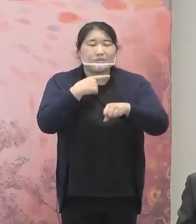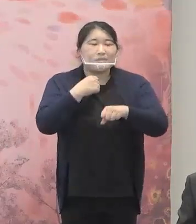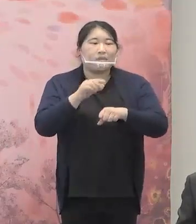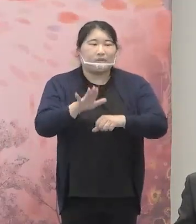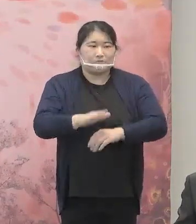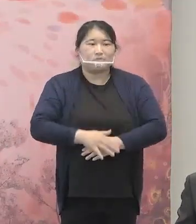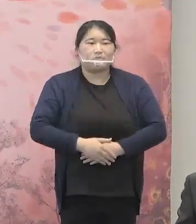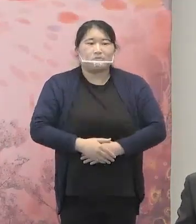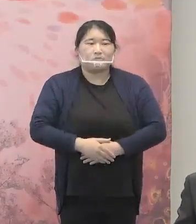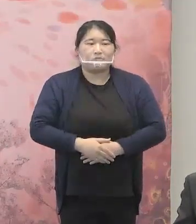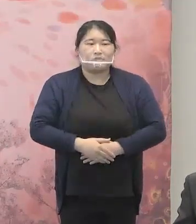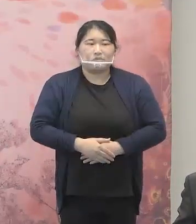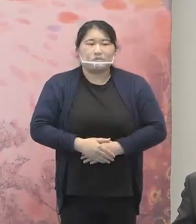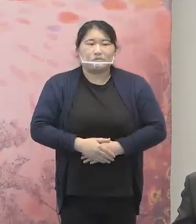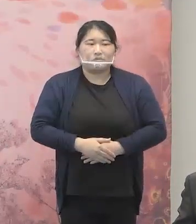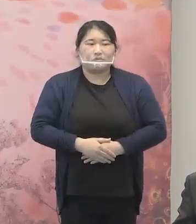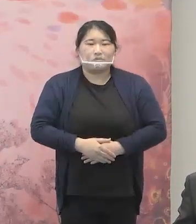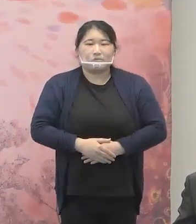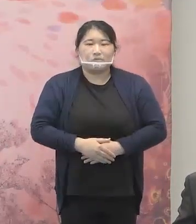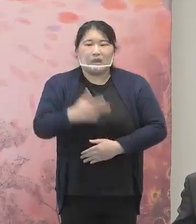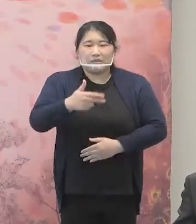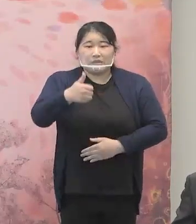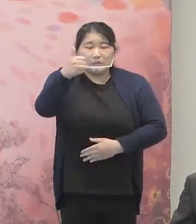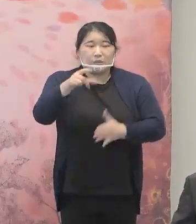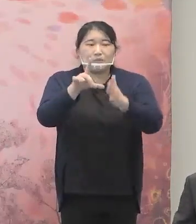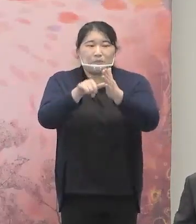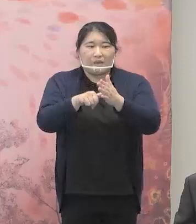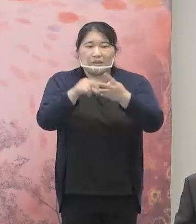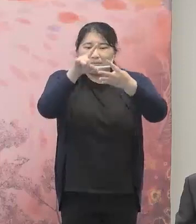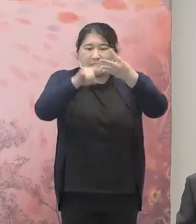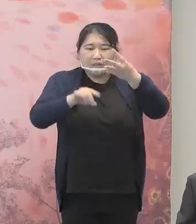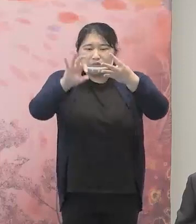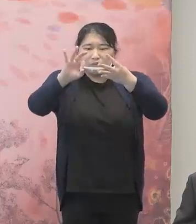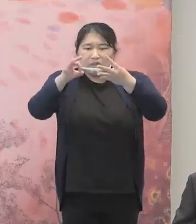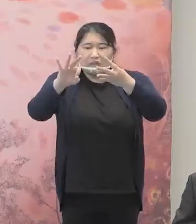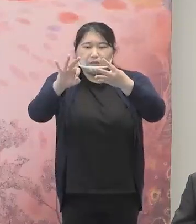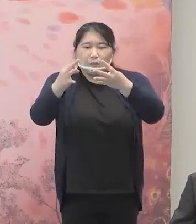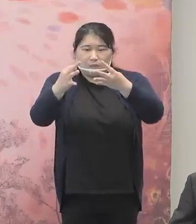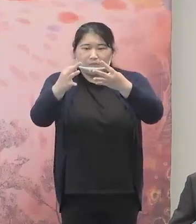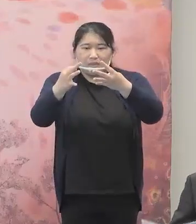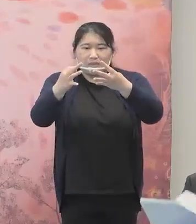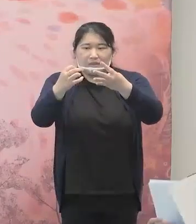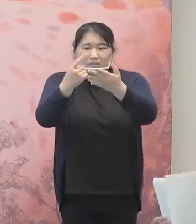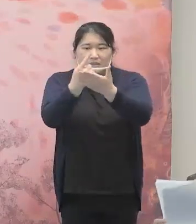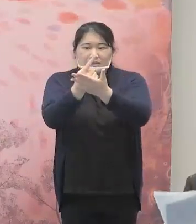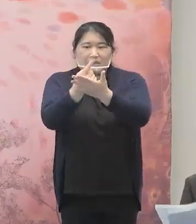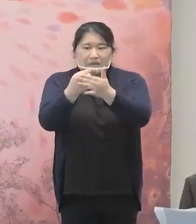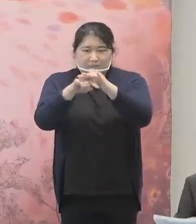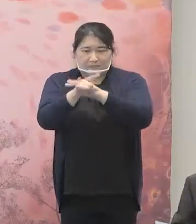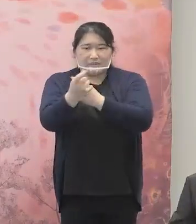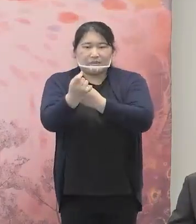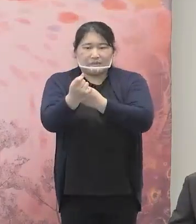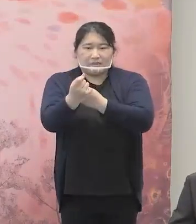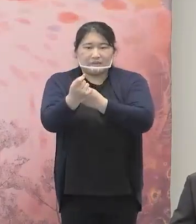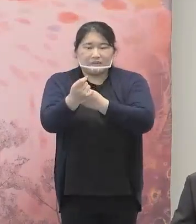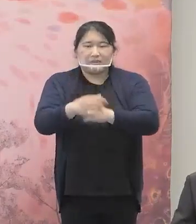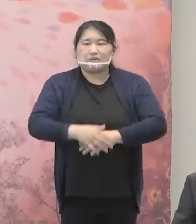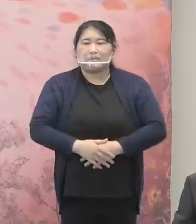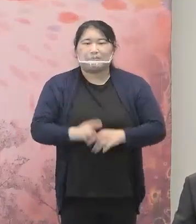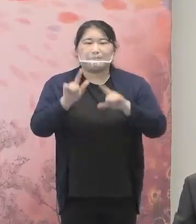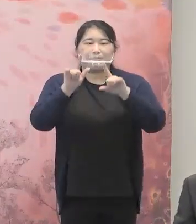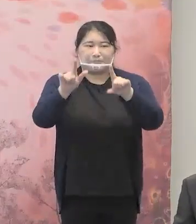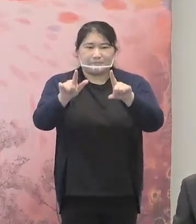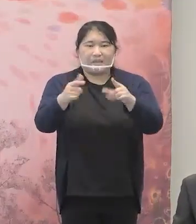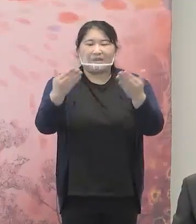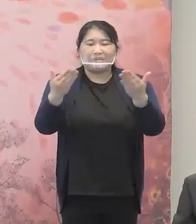ども、出勤曜日に毎週の研修を設定できるということなんでしょうか。 はい、業